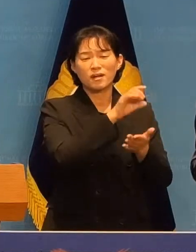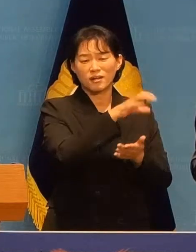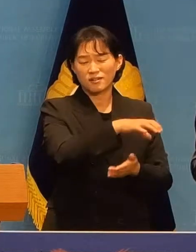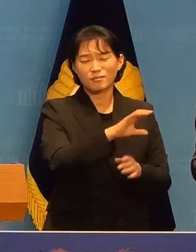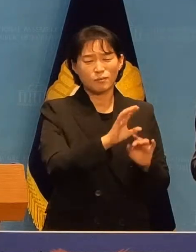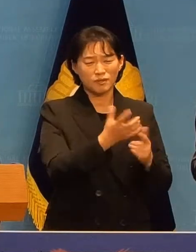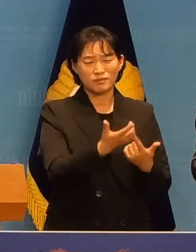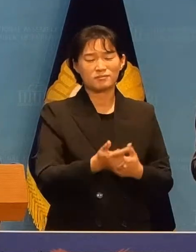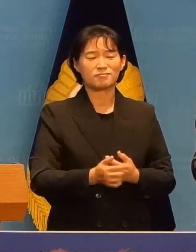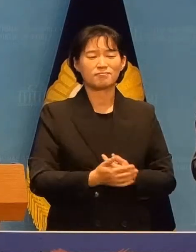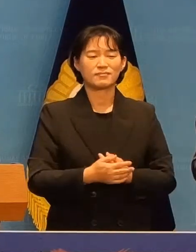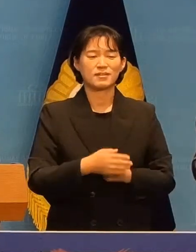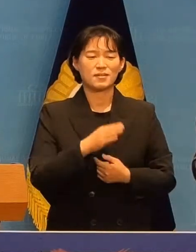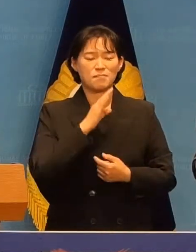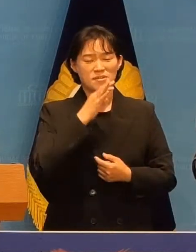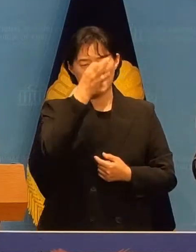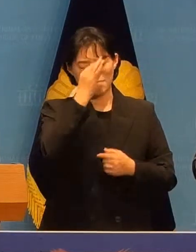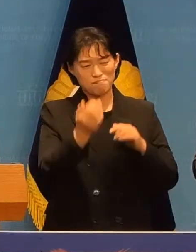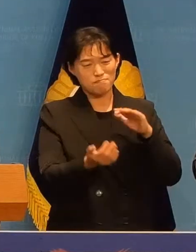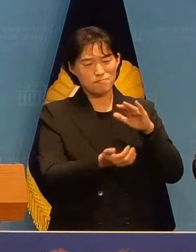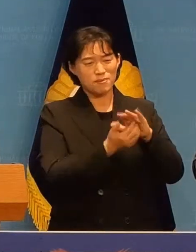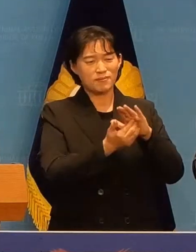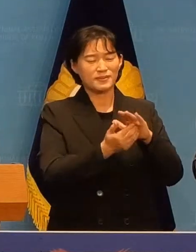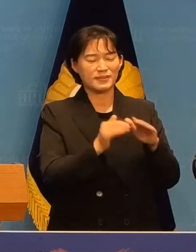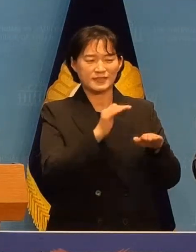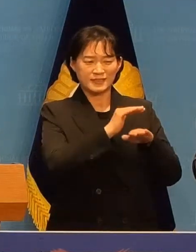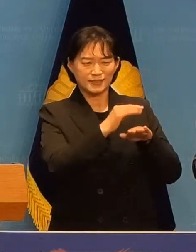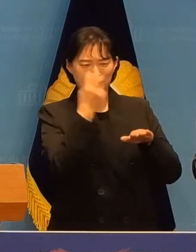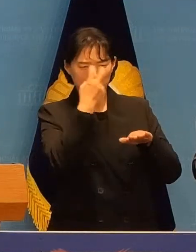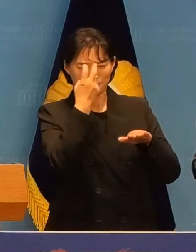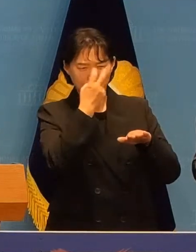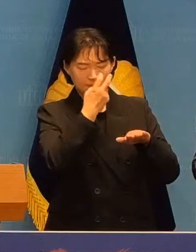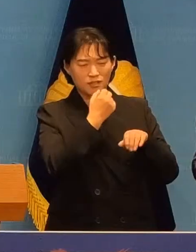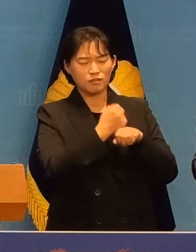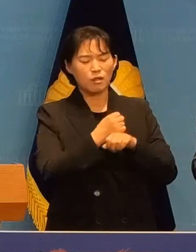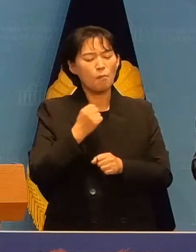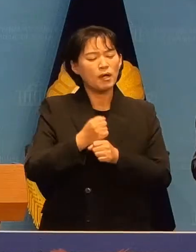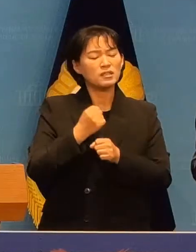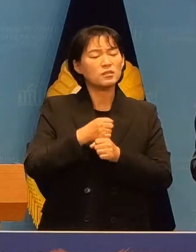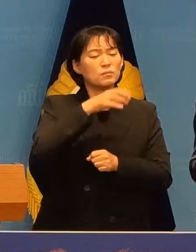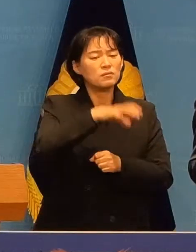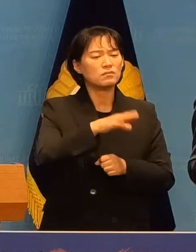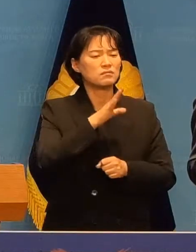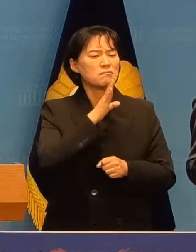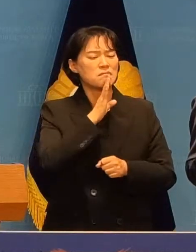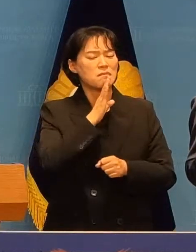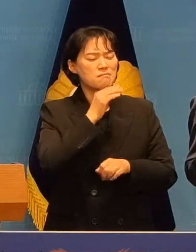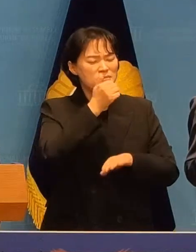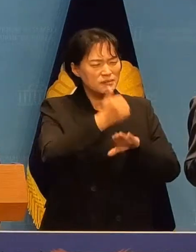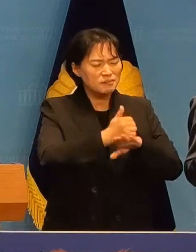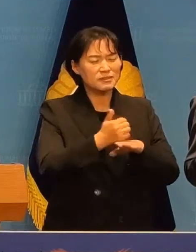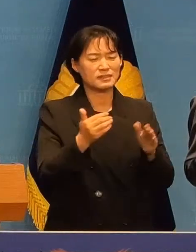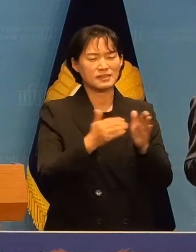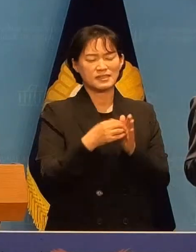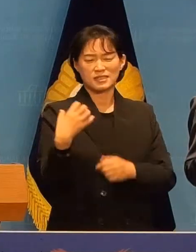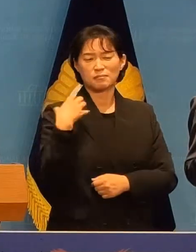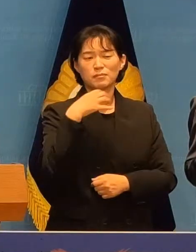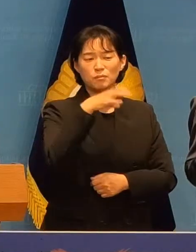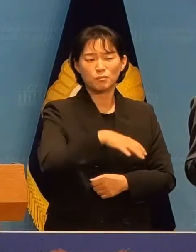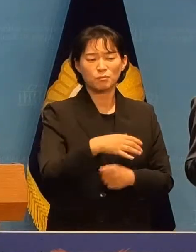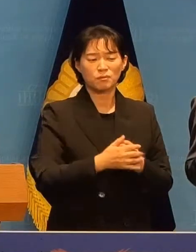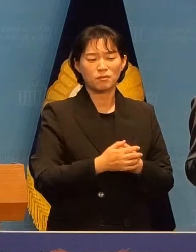전자화된 차량의 품질과 안전을 제조사가 끝까지 책임지는 마지막 관문입니다. 이를